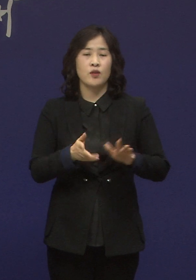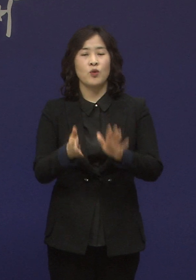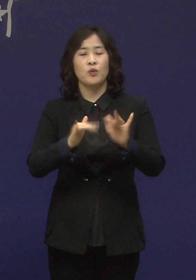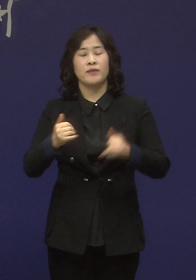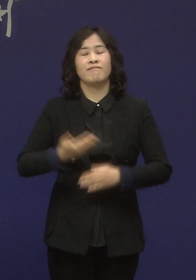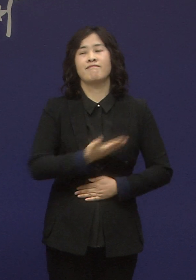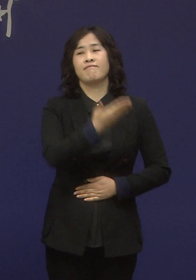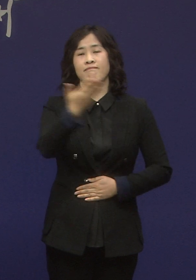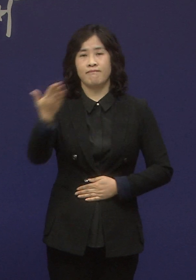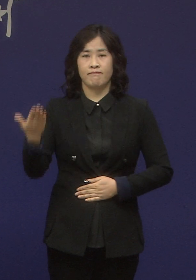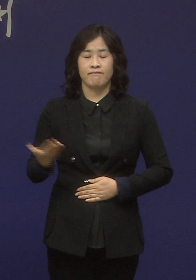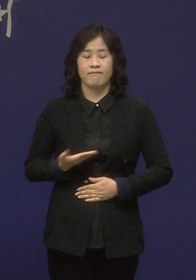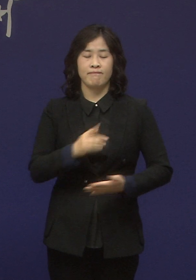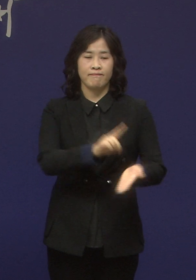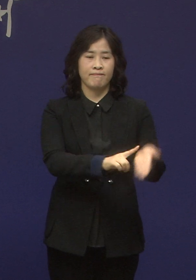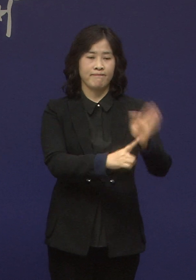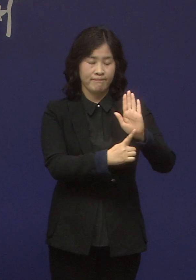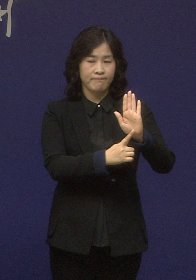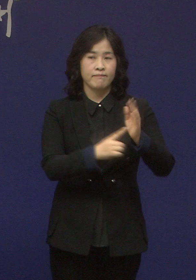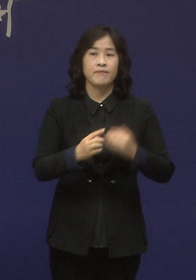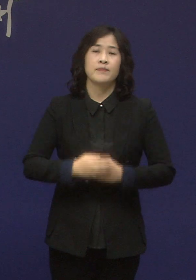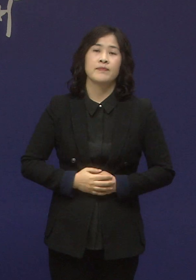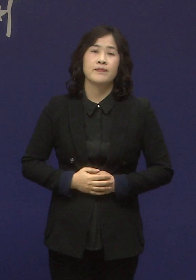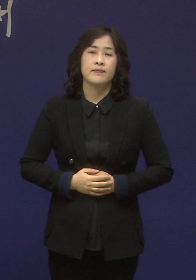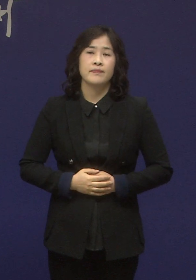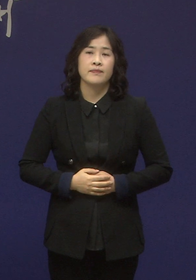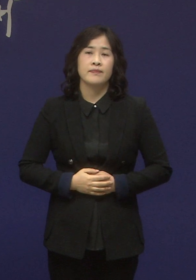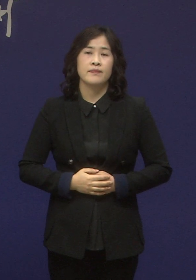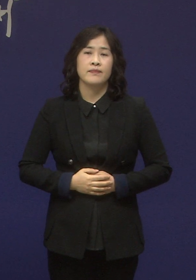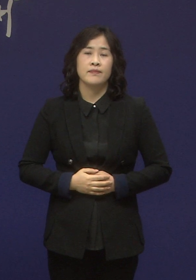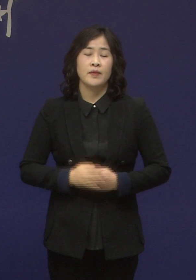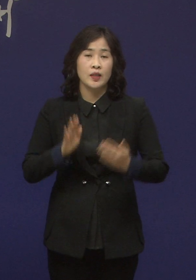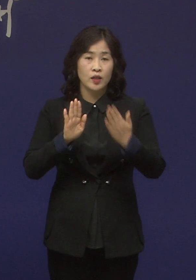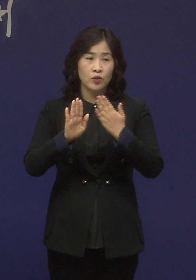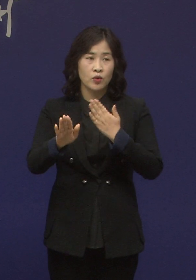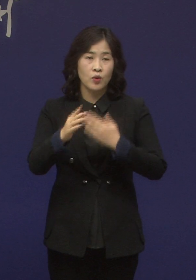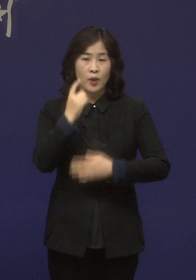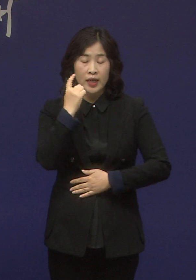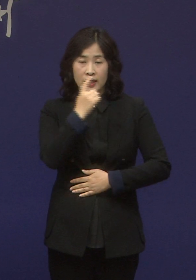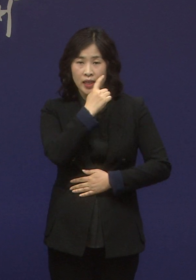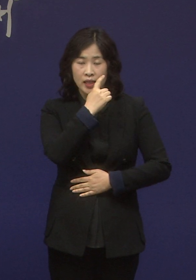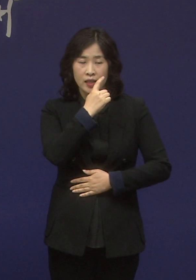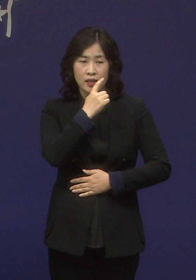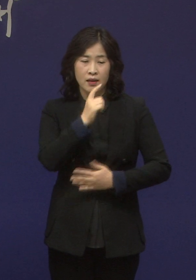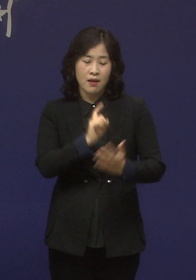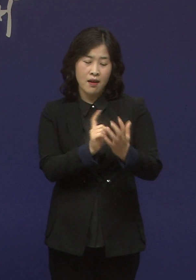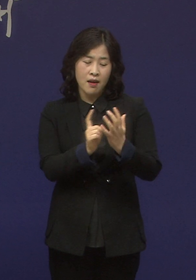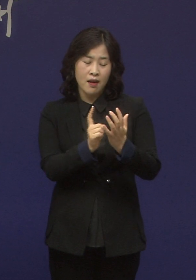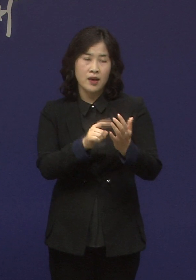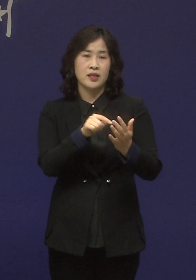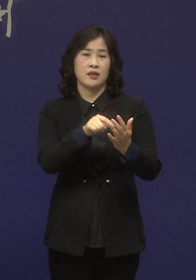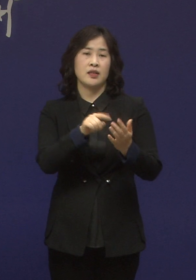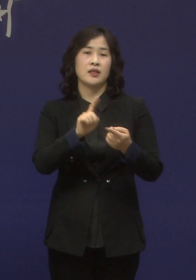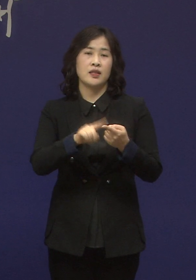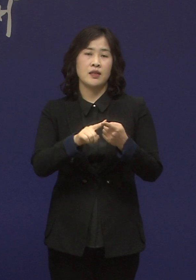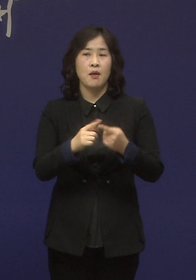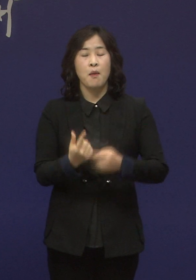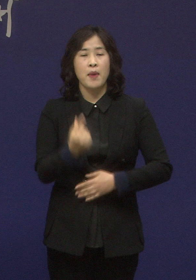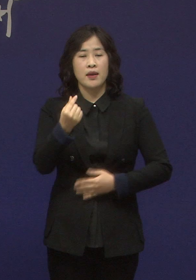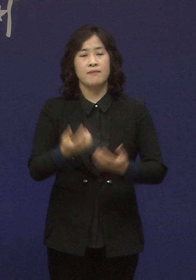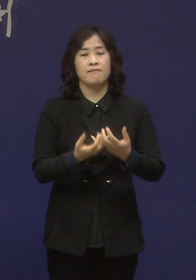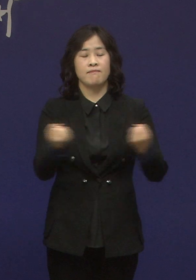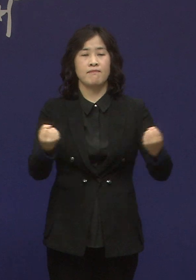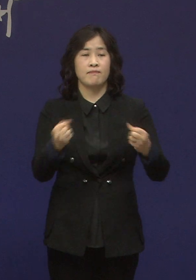도민 여러분께 알려드리겠습니다. 이후 확인되는 접촉자도 신속히